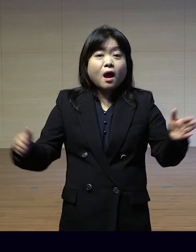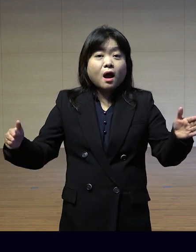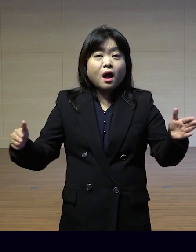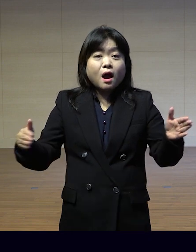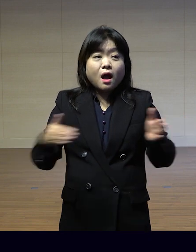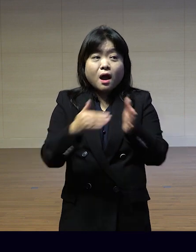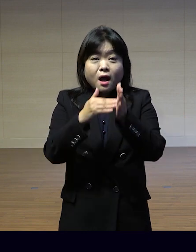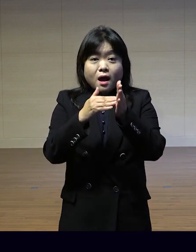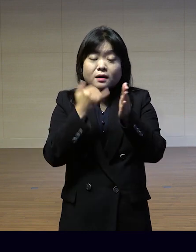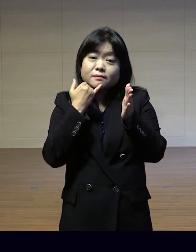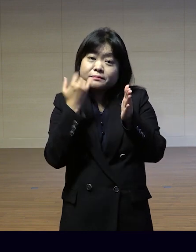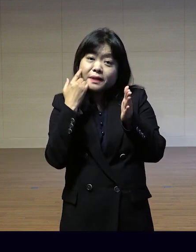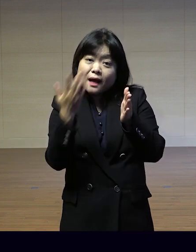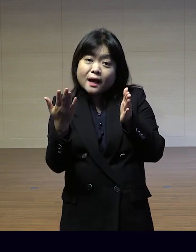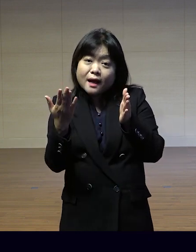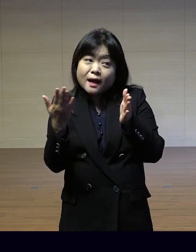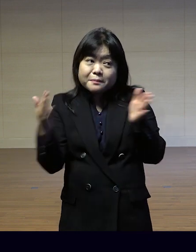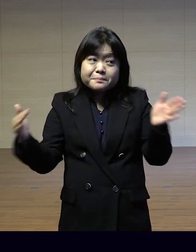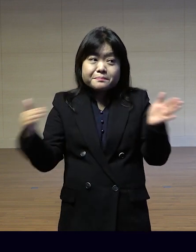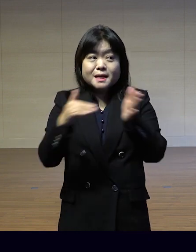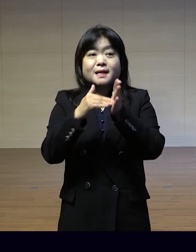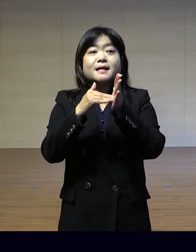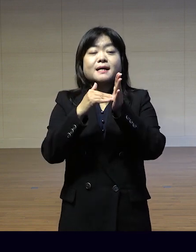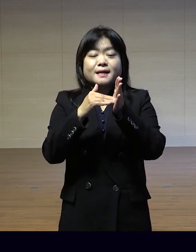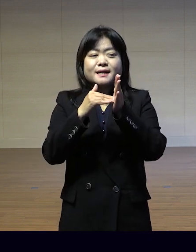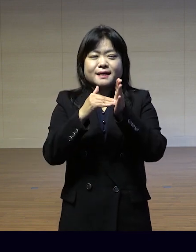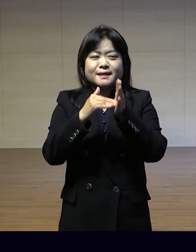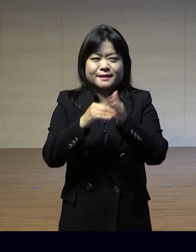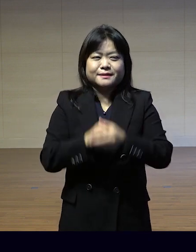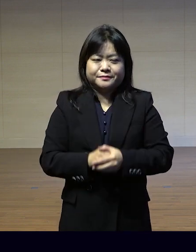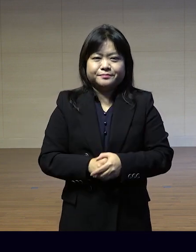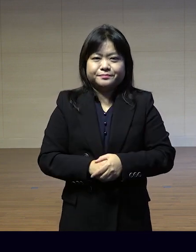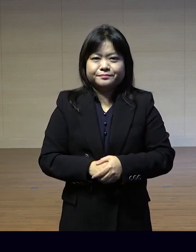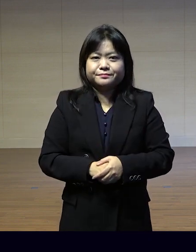없으면 여기서 마무리해도 되겠습니까? 예, 고맙습니다.